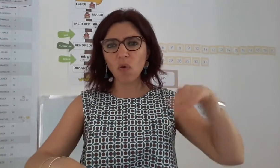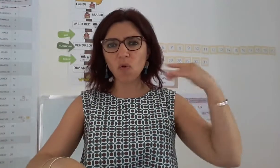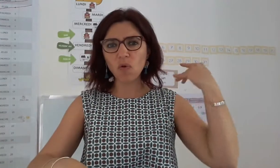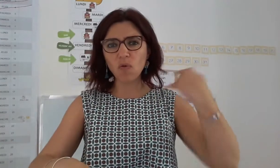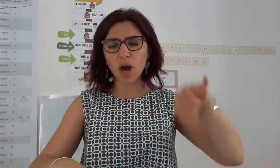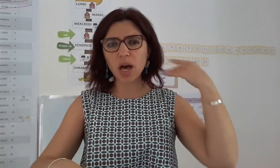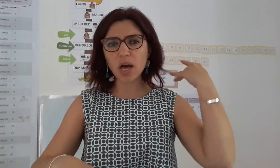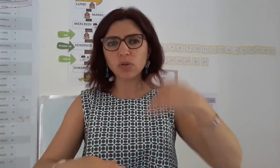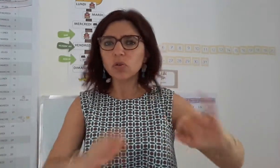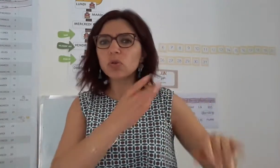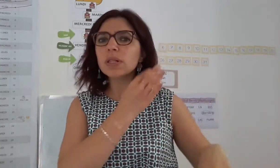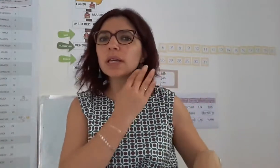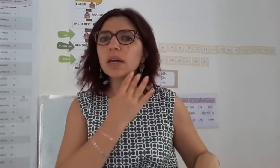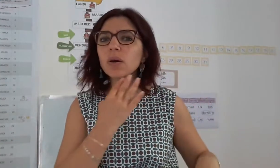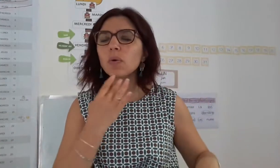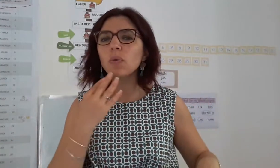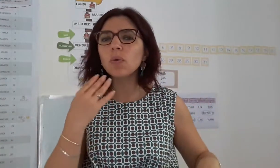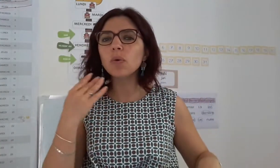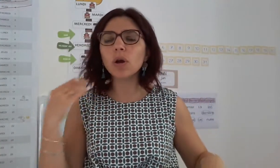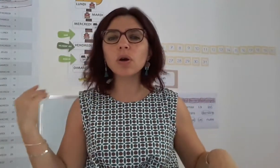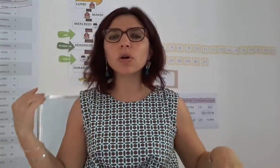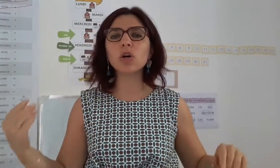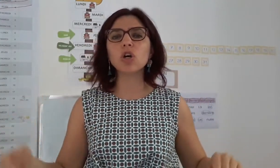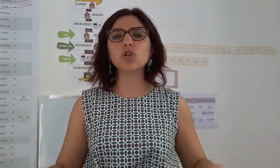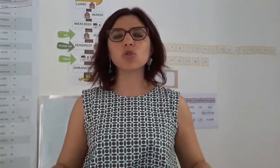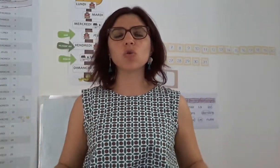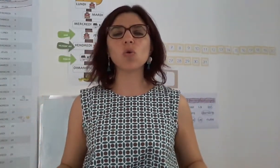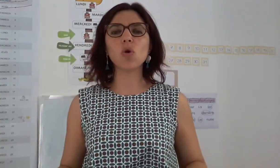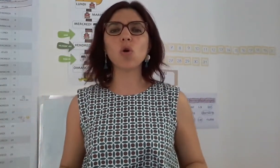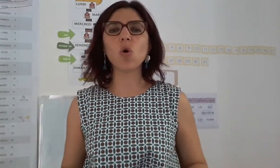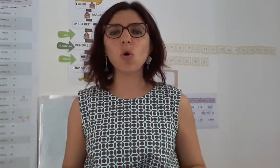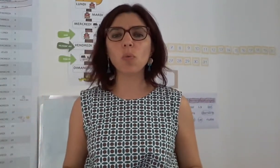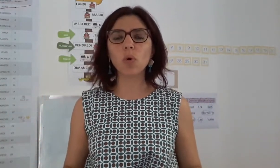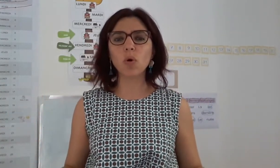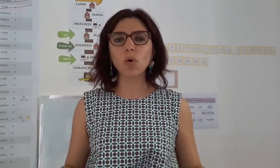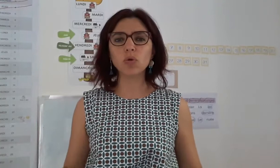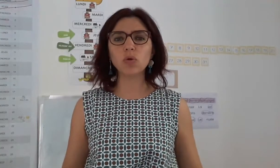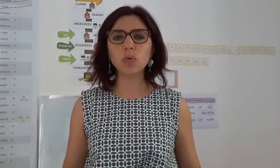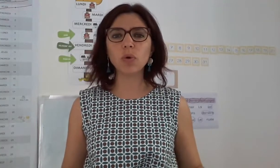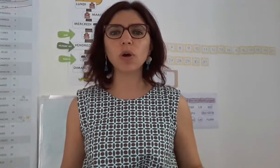font voir de toutes les couleurs selon mon humeur.